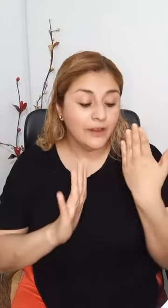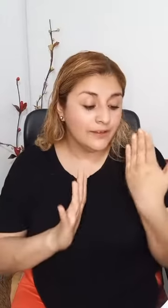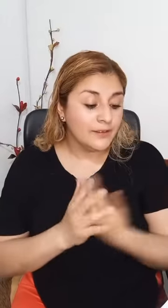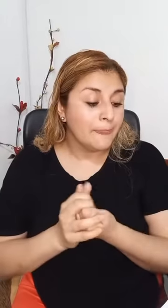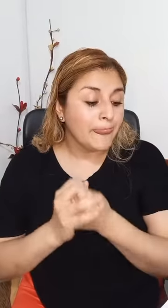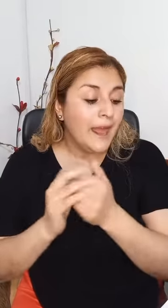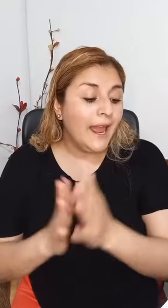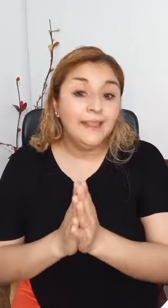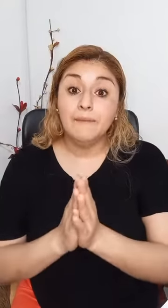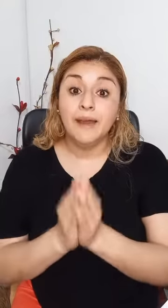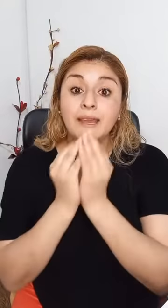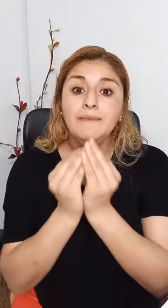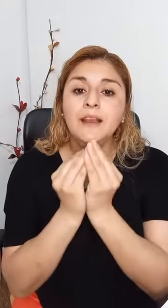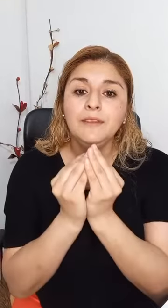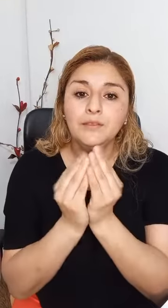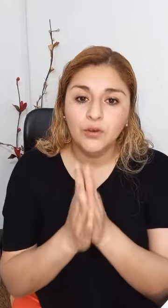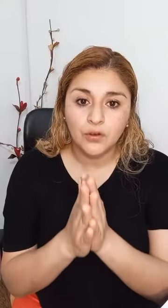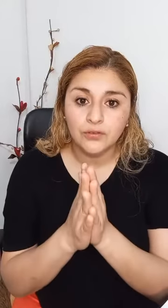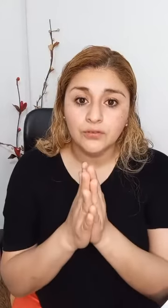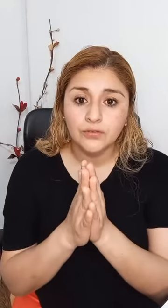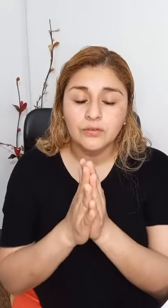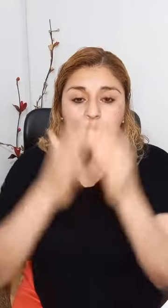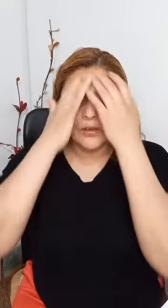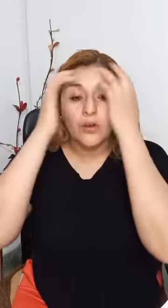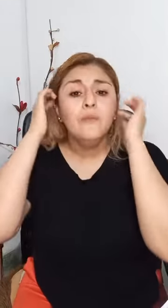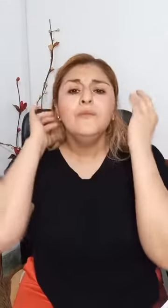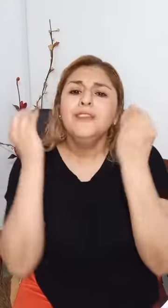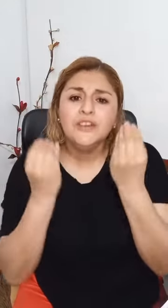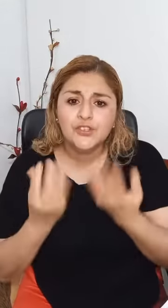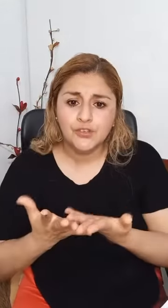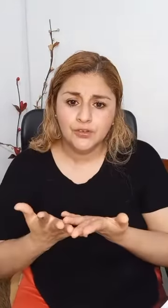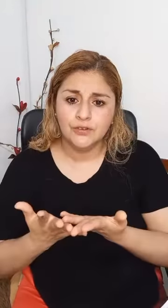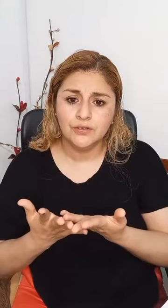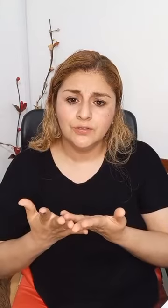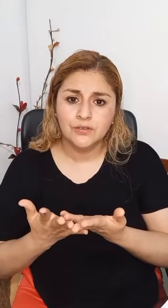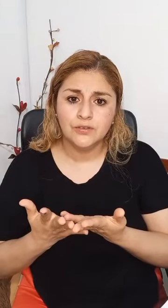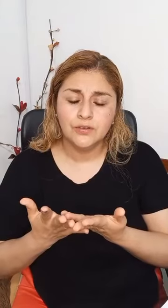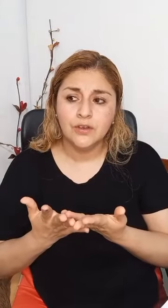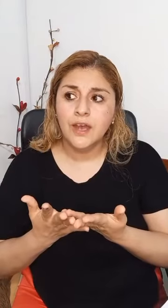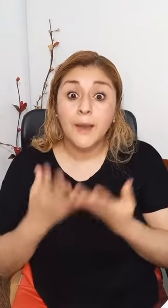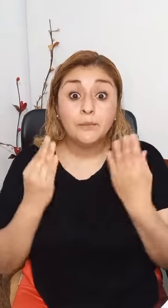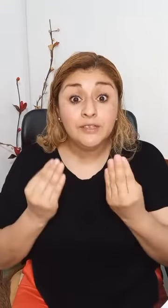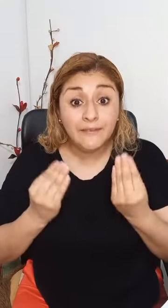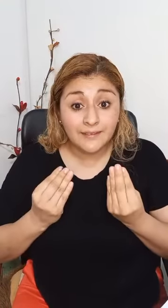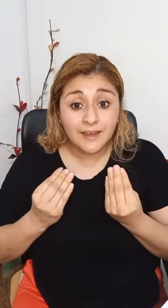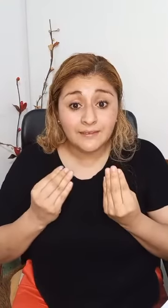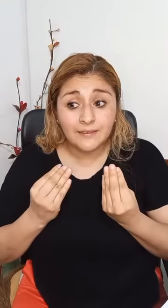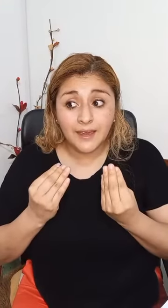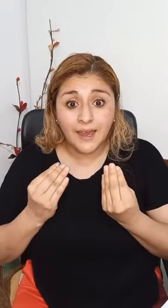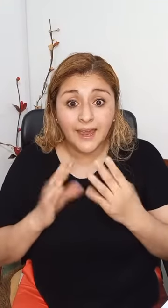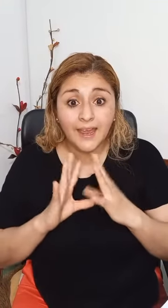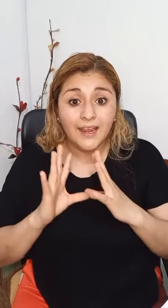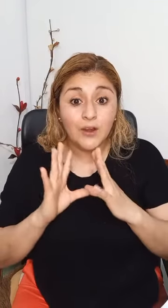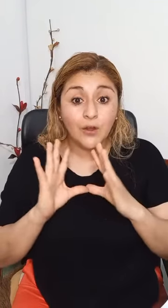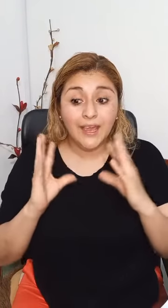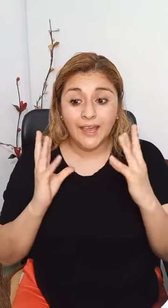volvemos otra vez, el tema, ¿qué miro a mis ojos? ¿Cómo miro yo? Muchas veces